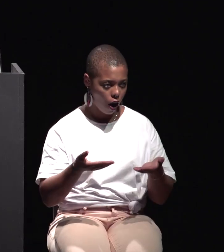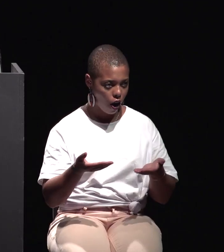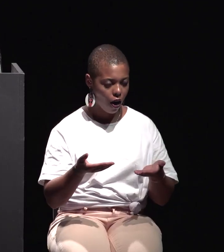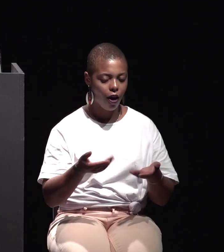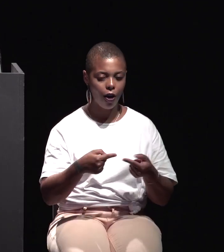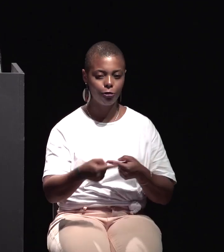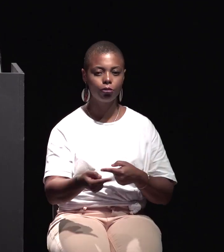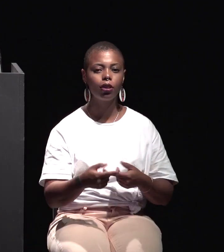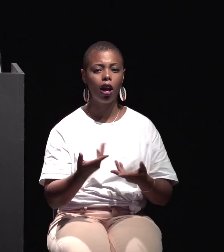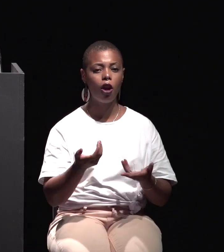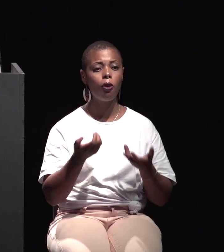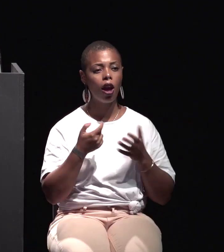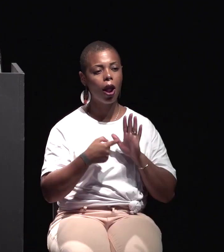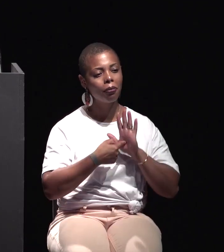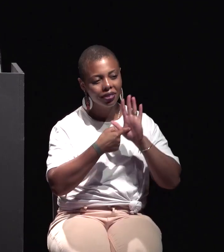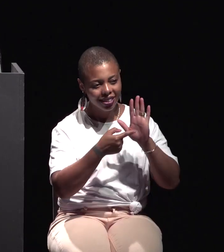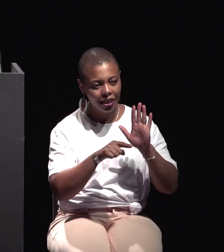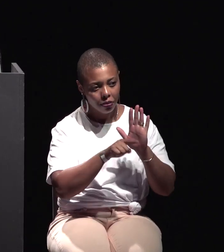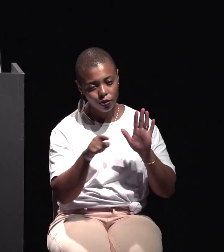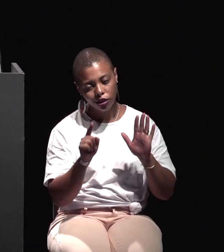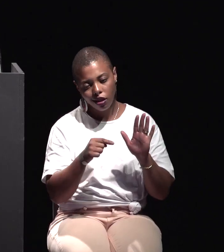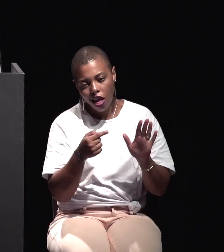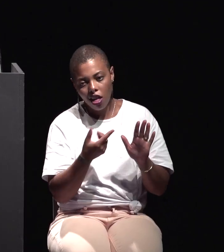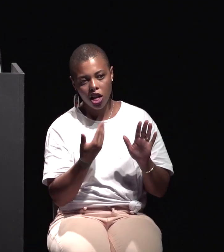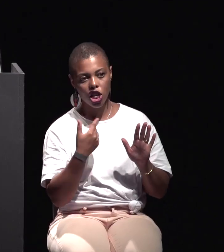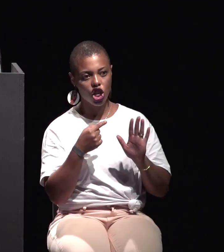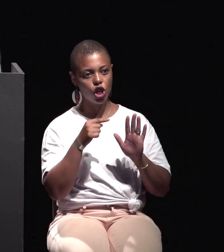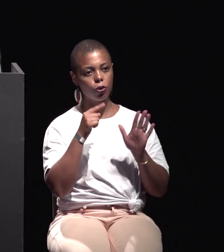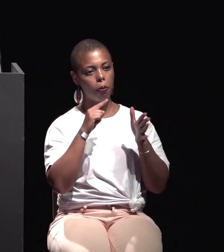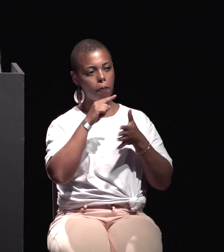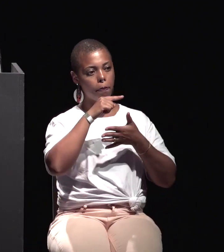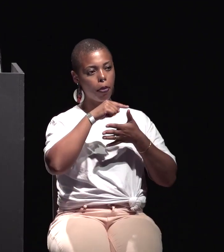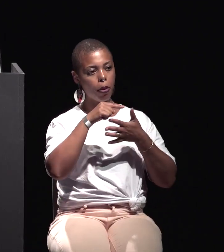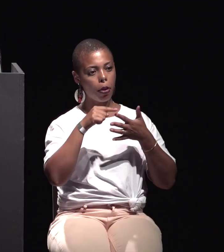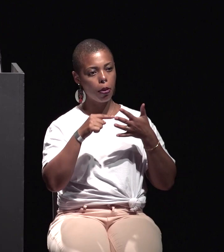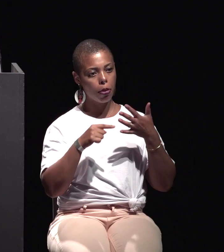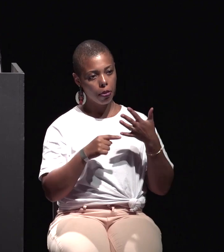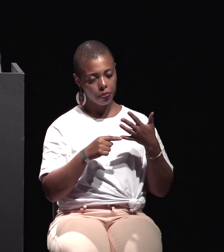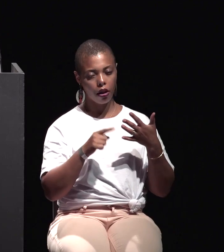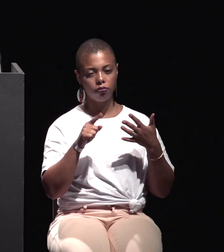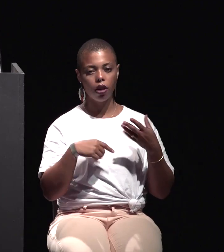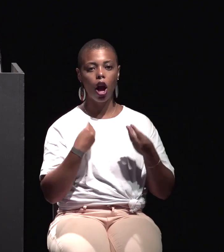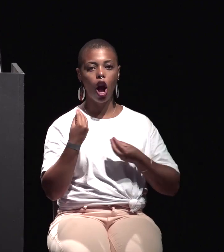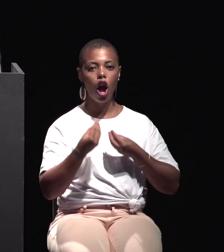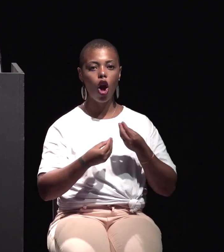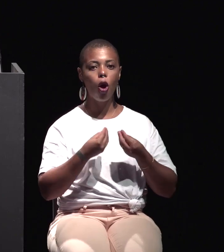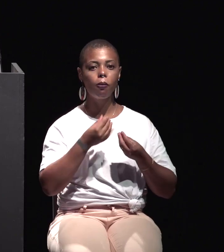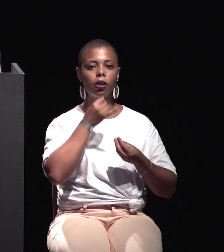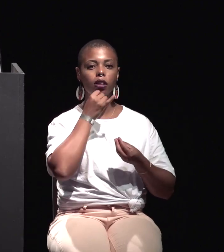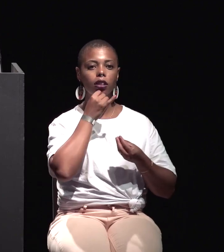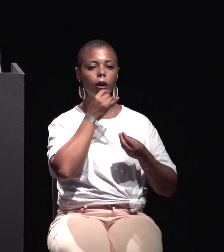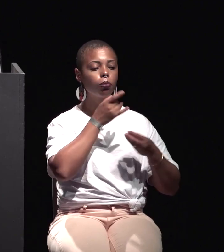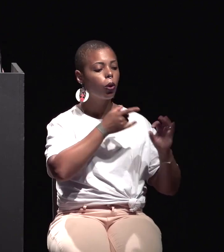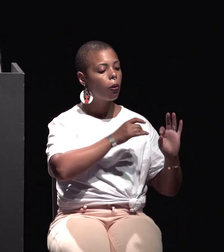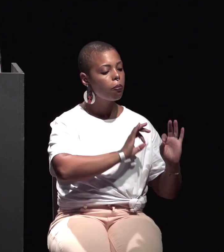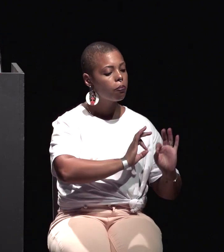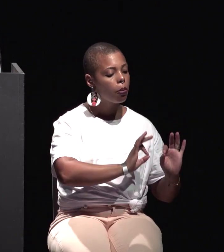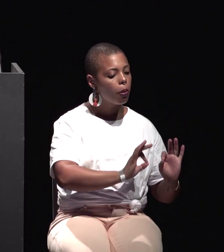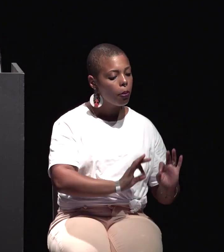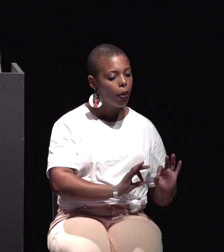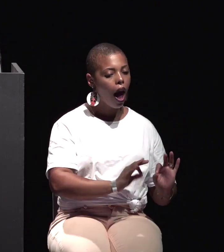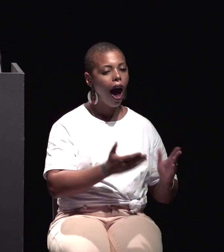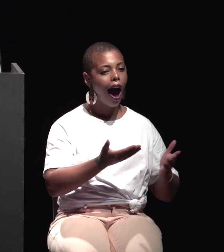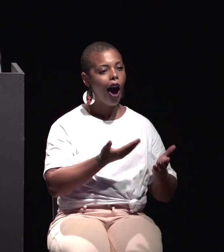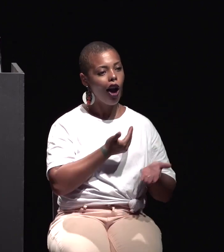São essas coisas que eu queria apresentar, né, como pano de fundo para essa conversa que a gente